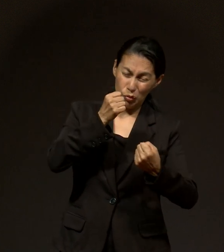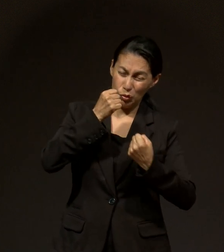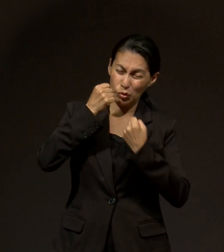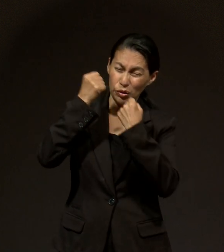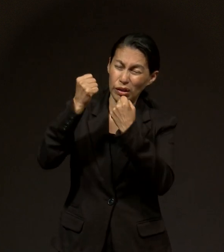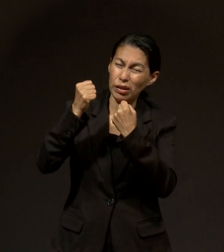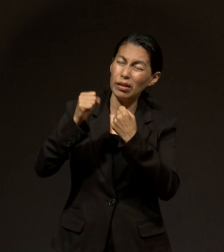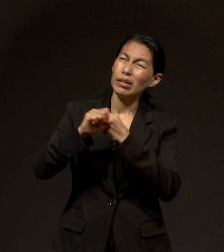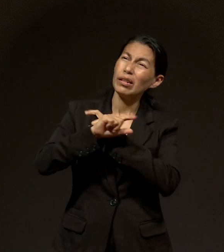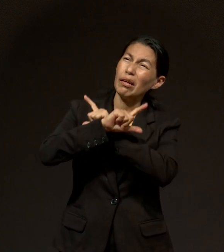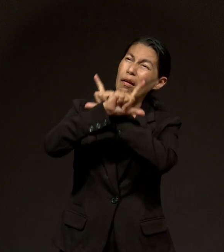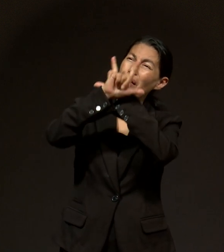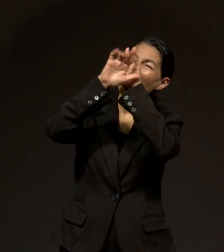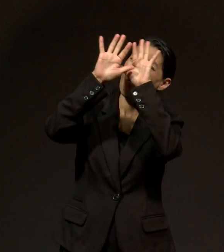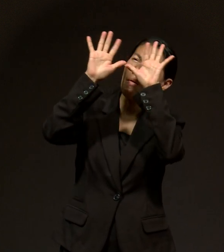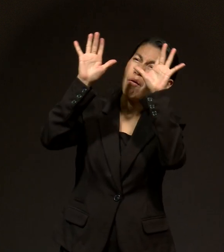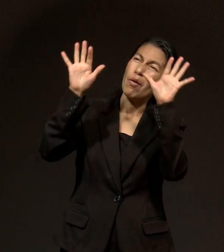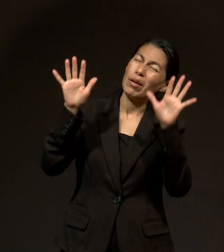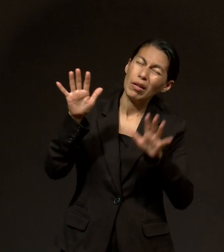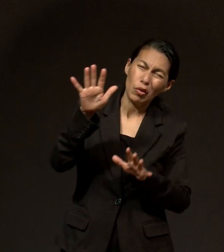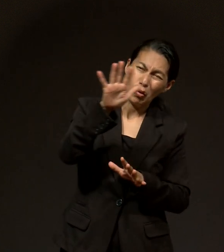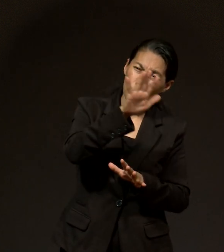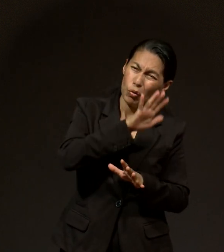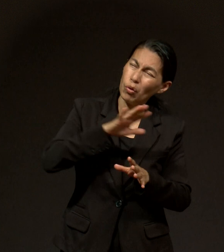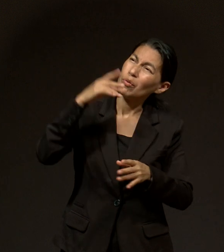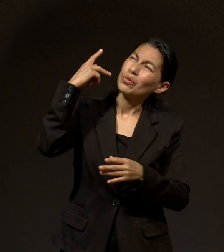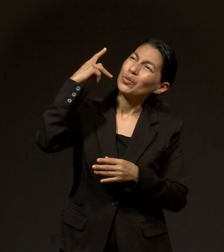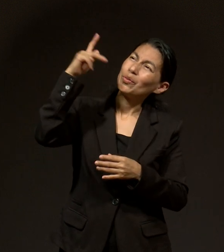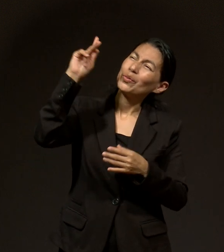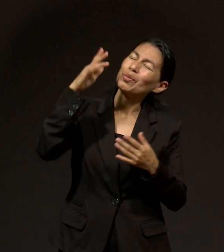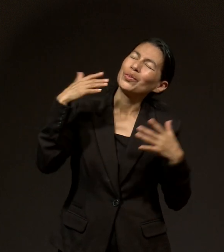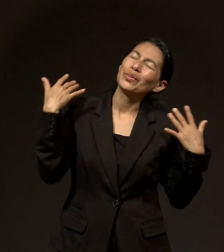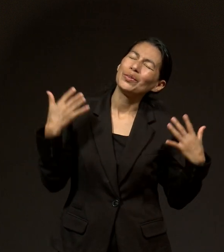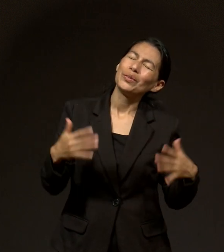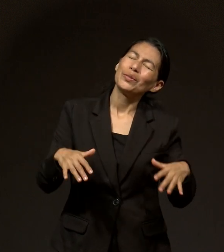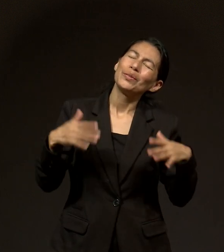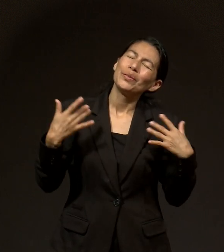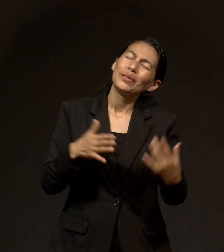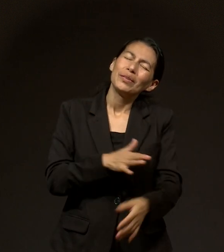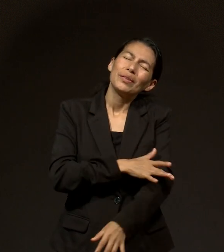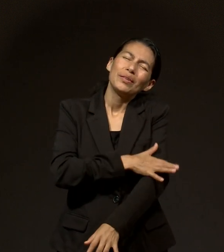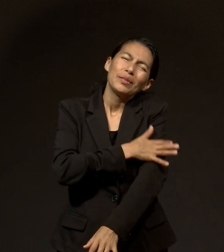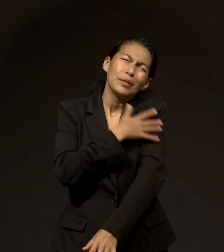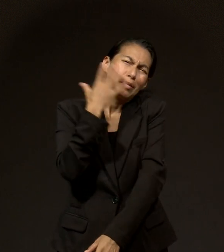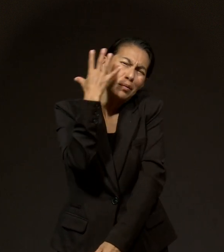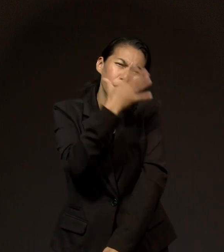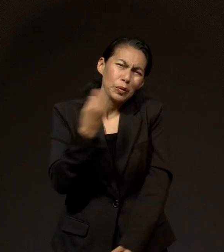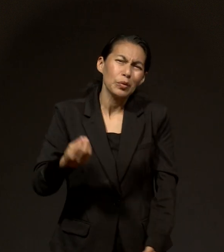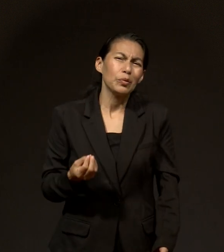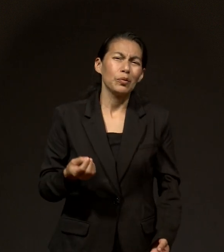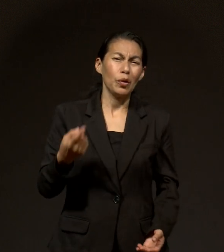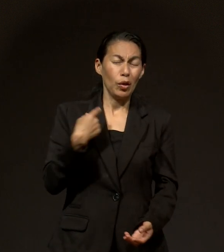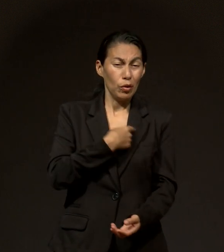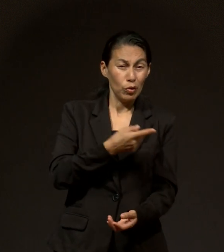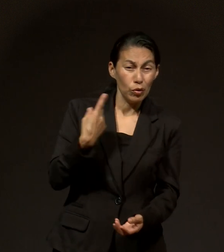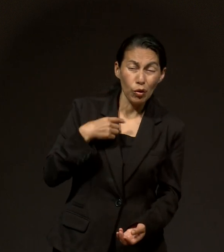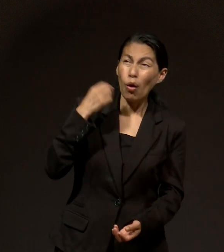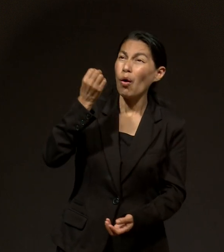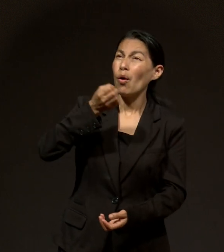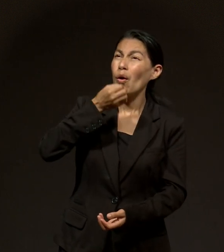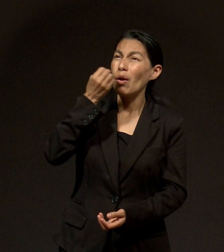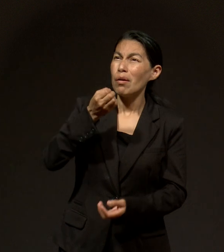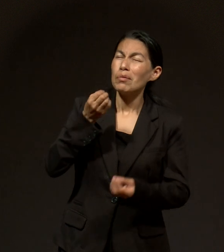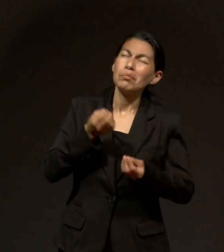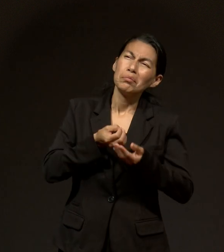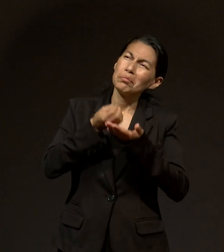el poder y la gloria. Así que lo que hacemos en oración es otorgarle a Dios lo que